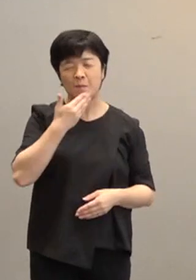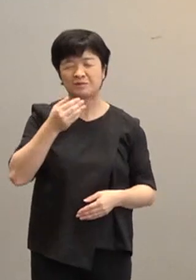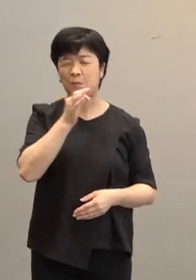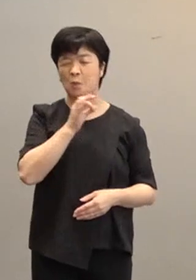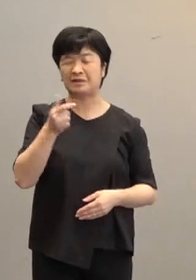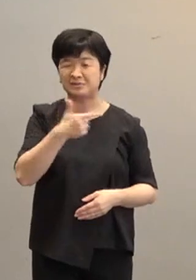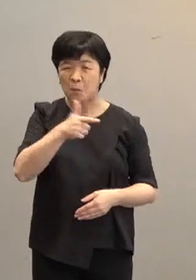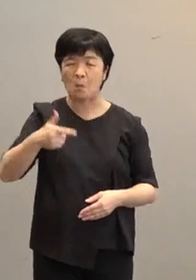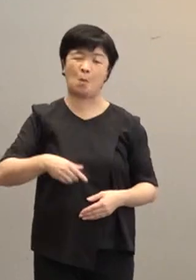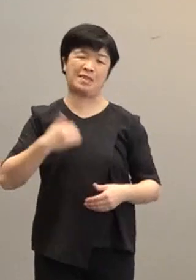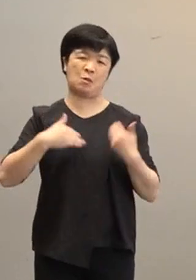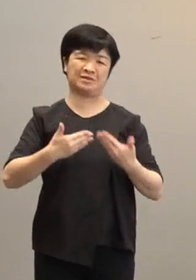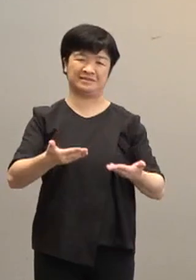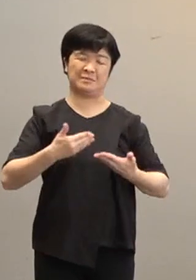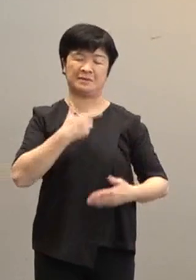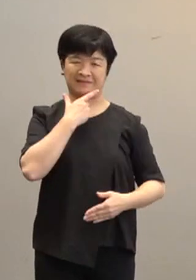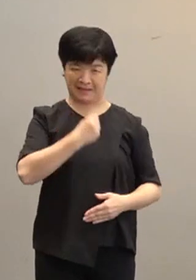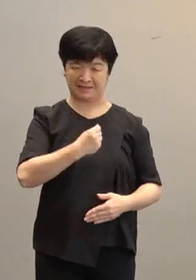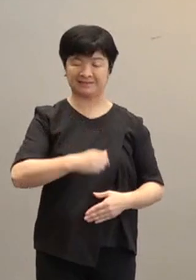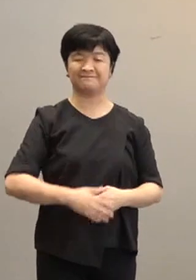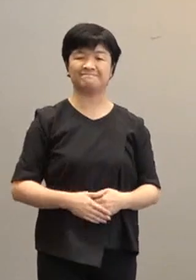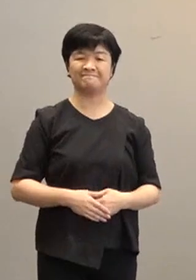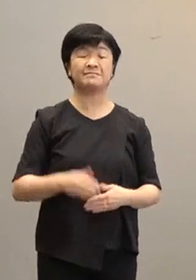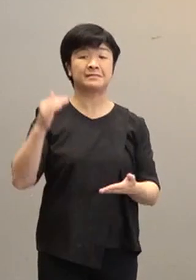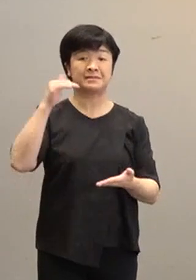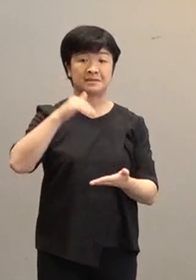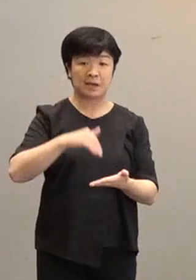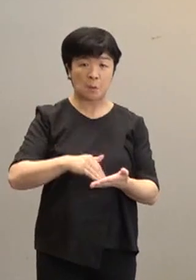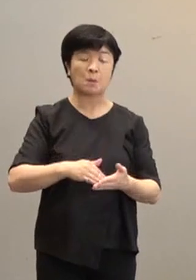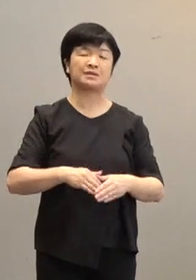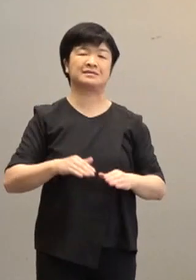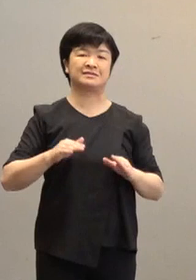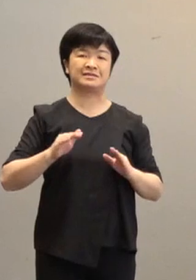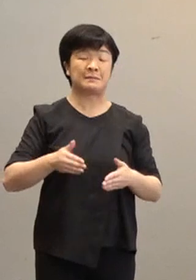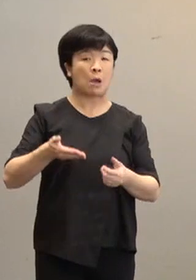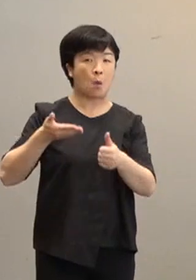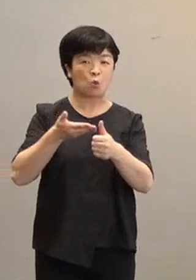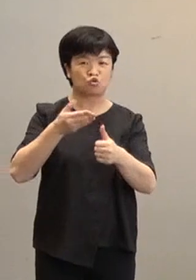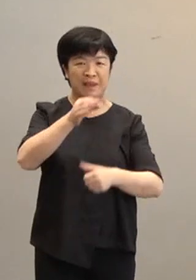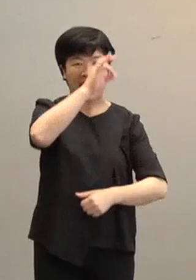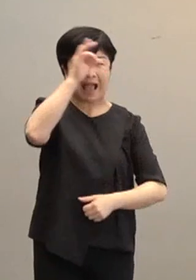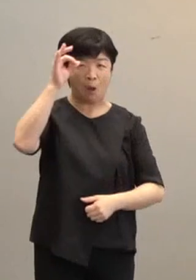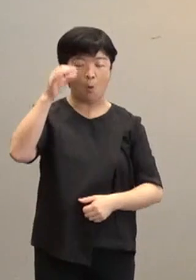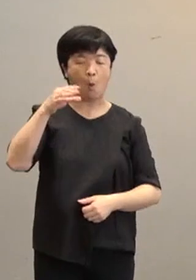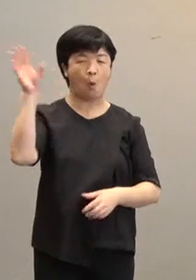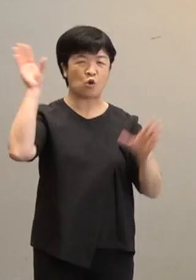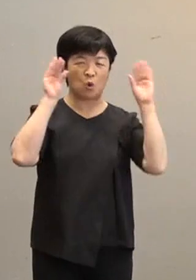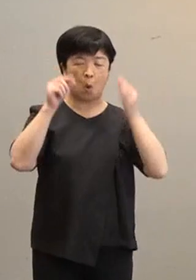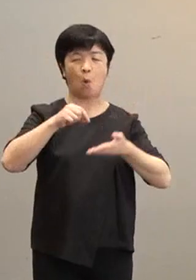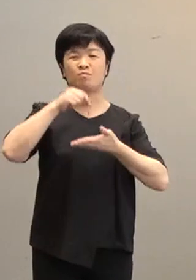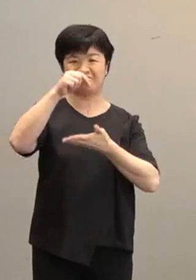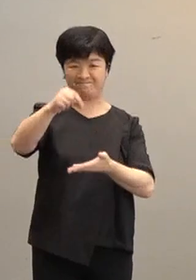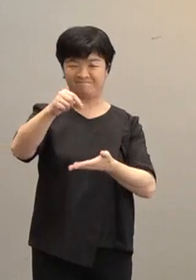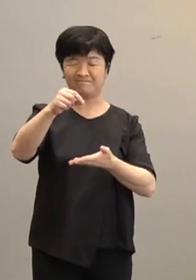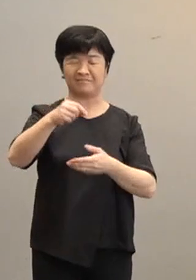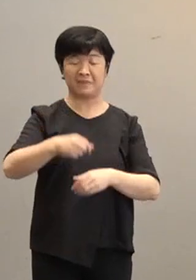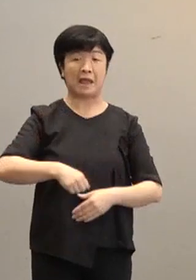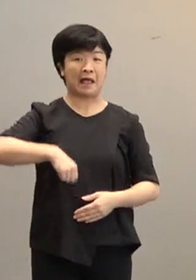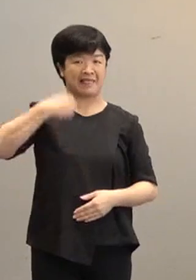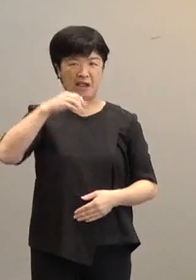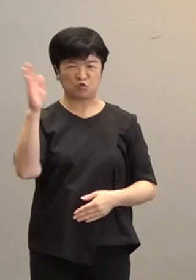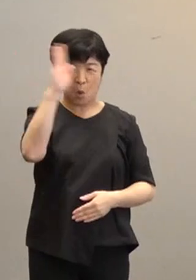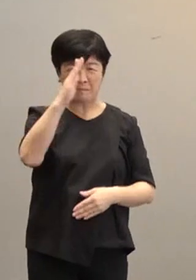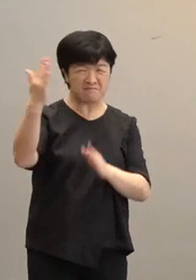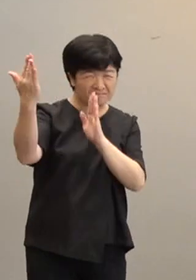思います。最後にこの時期におすすめの観光情報についてお話をいたします。いよいよ夏本番を迎え